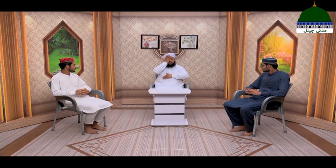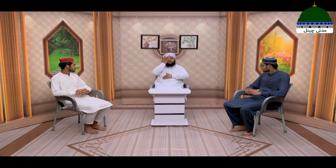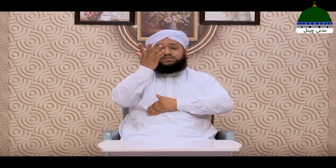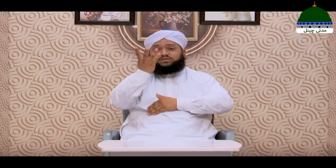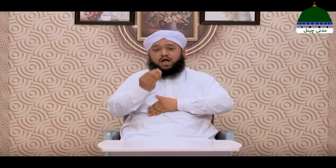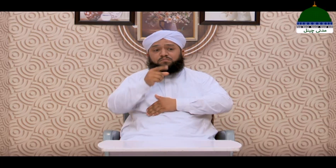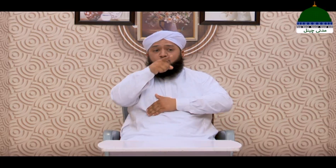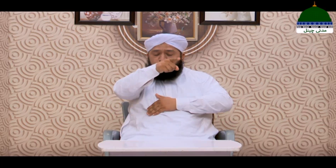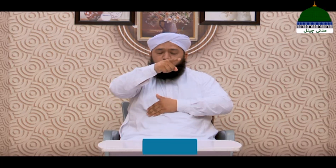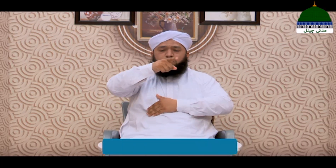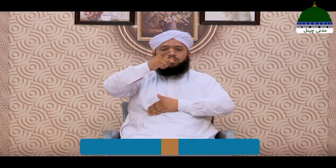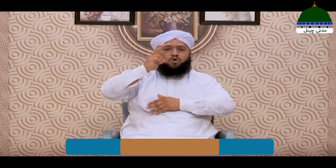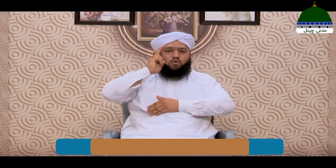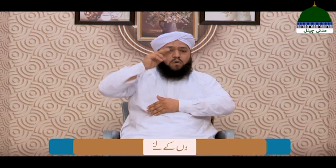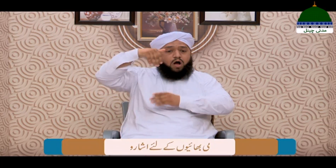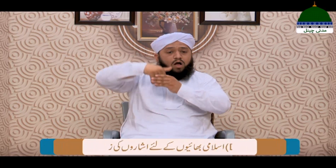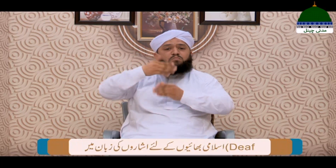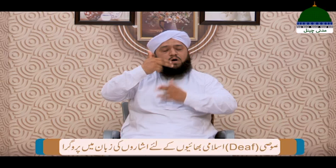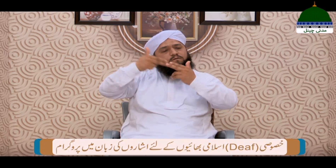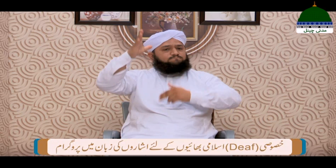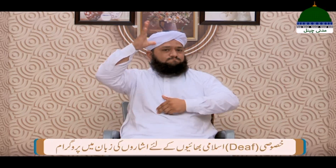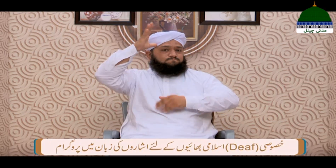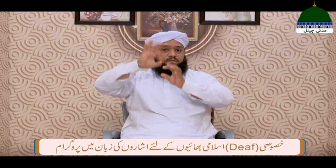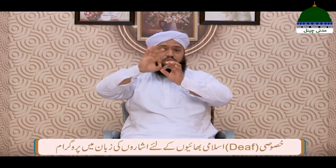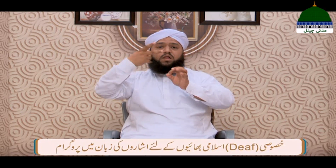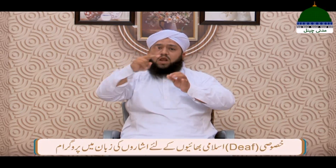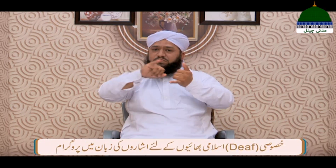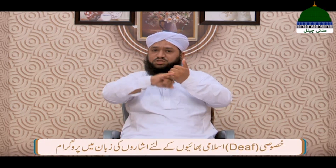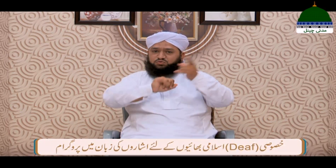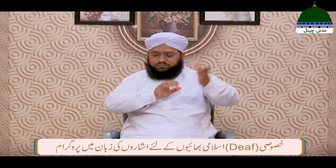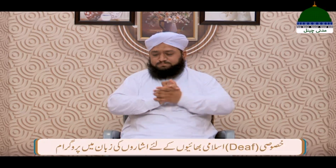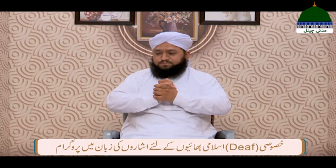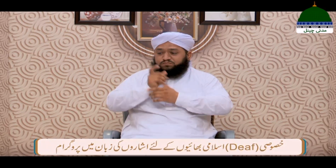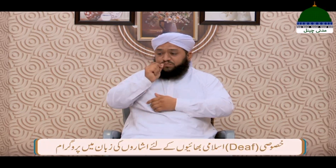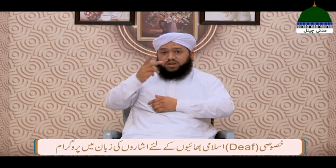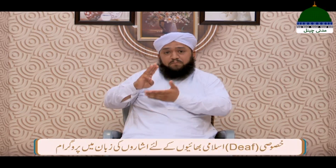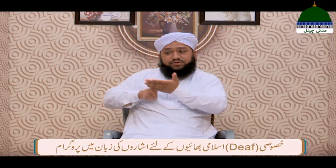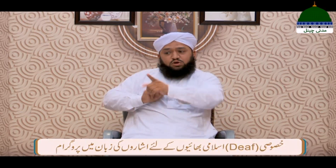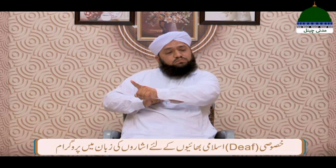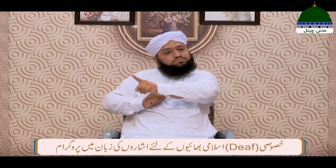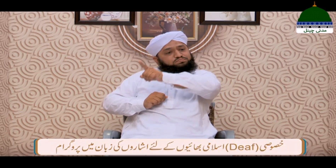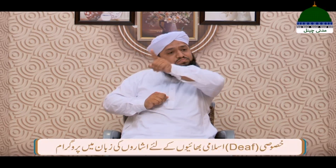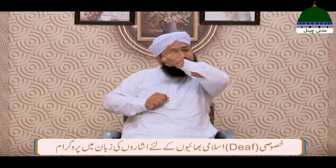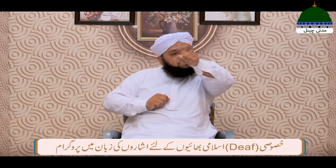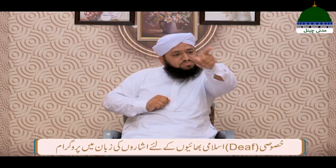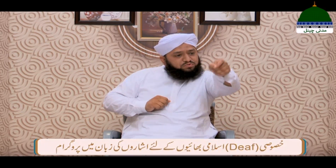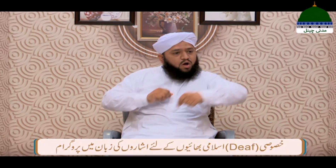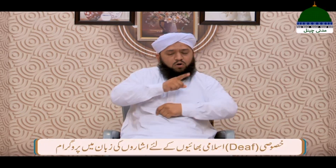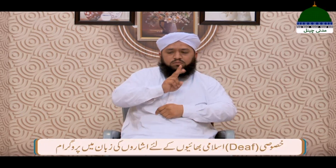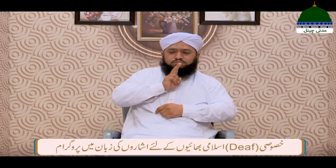تھا اور کہانت میں بڑی شہرت کا مالک تھا۔ جب عبد المسیح اس کے پاس آیا تو سطیح نے اسے آواز دی